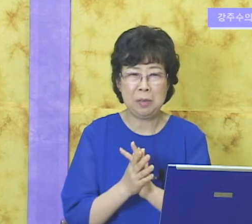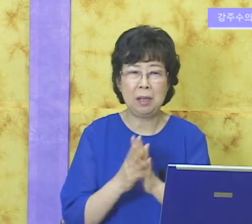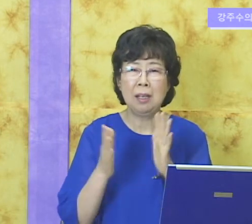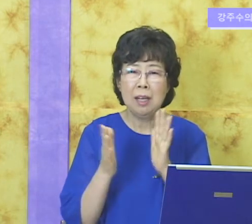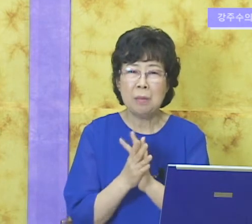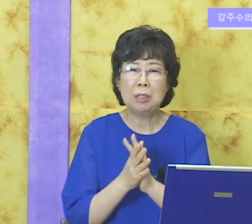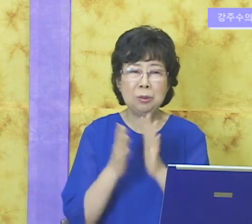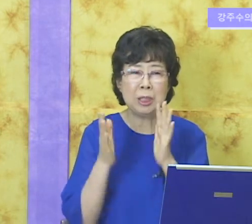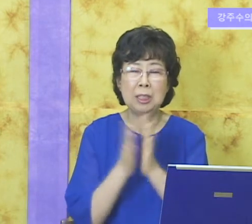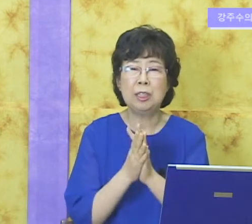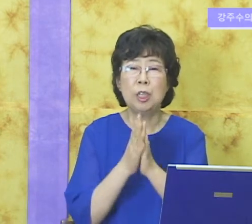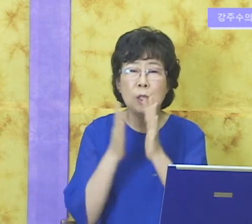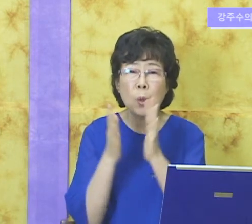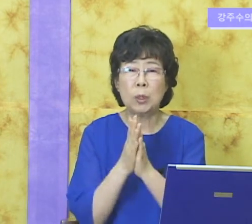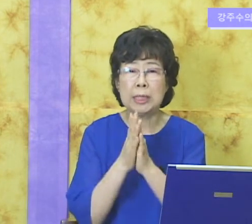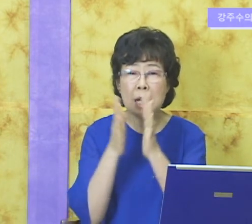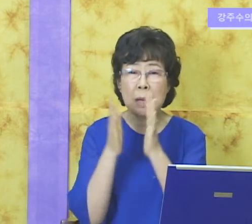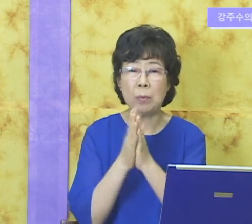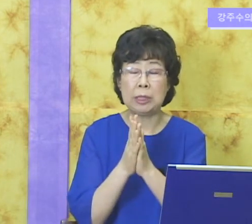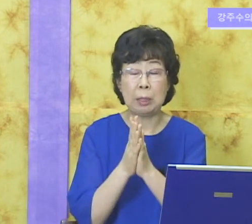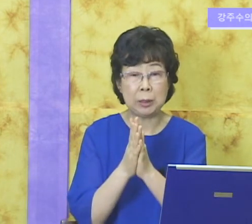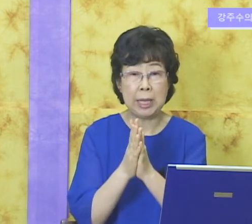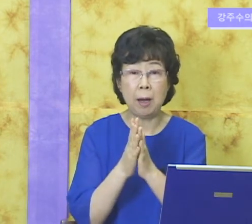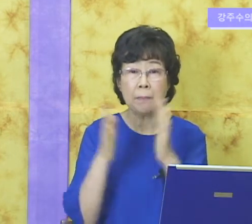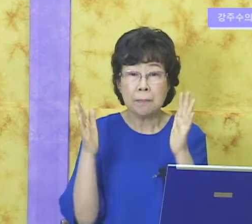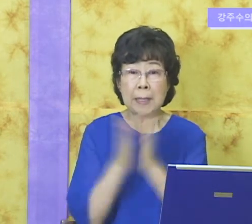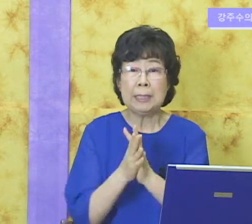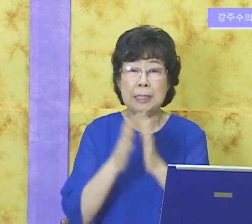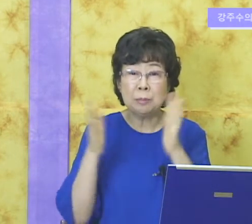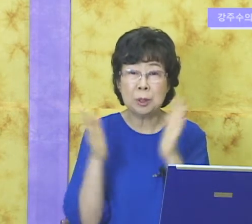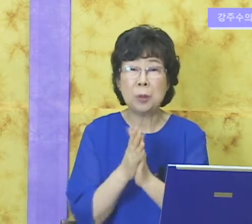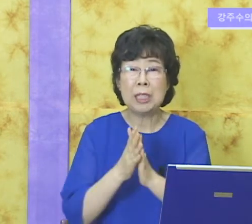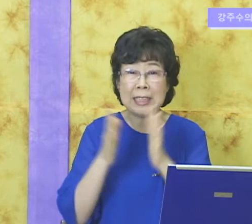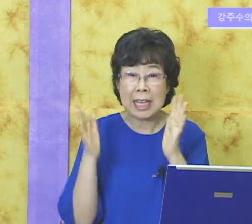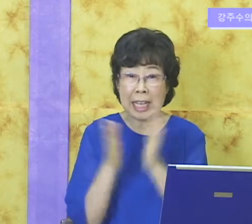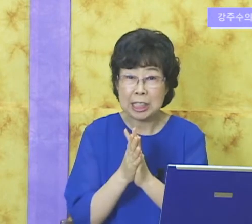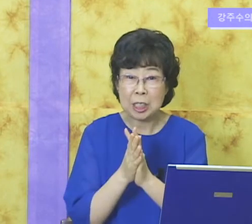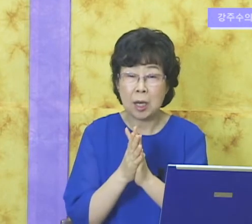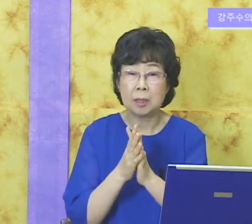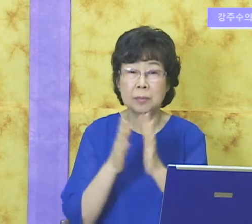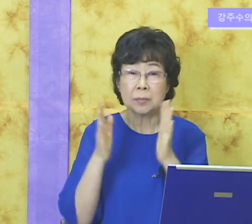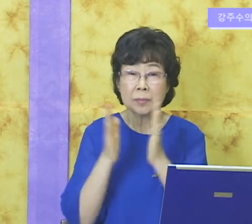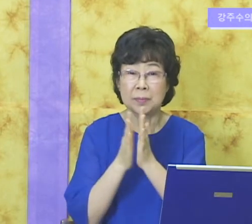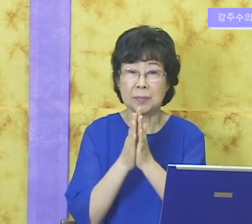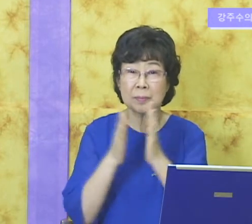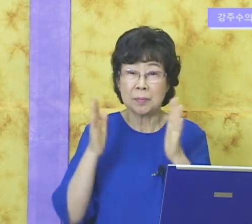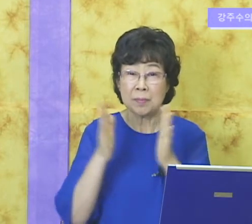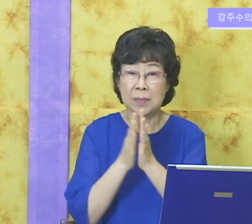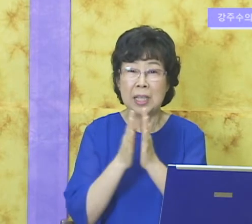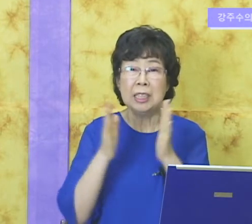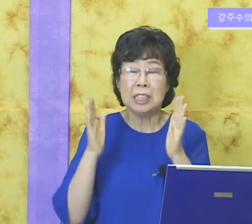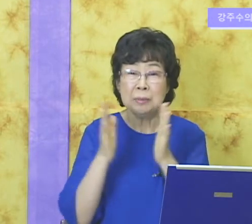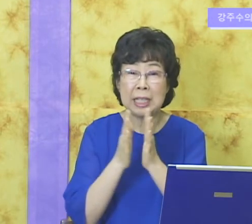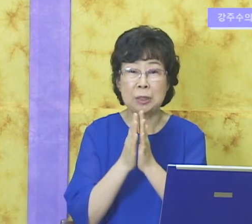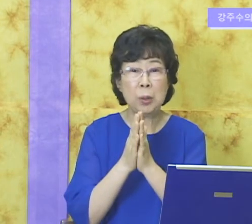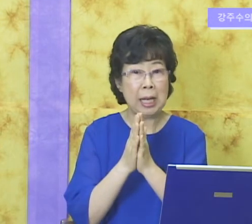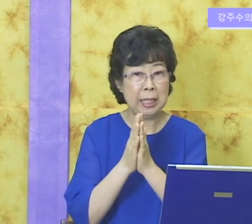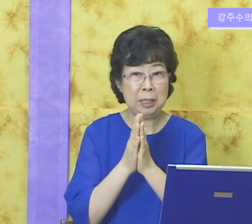치면 박수 치는 동작만 보지. 자, 보세요. 지금은 소리를 제가 냈죠. 지금은 제가 소리 안